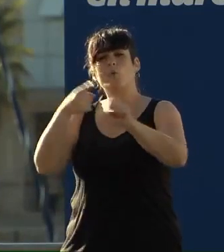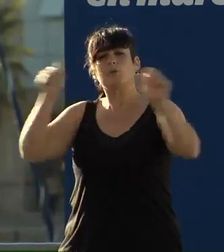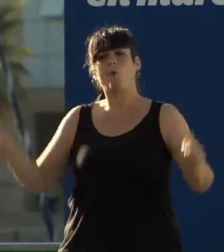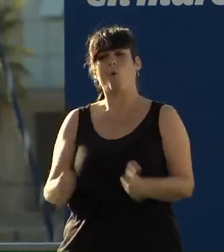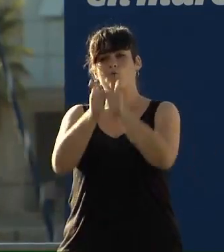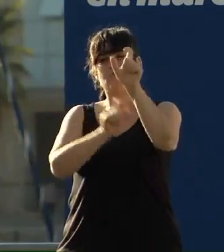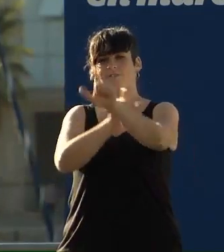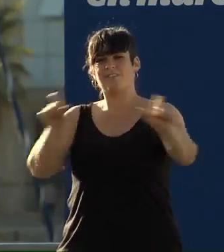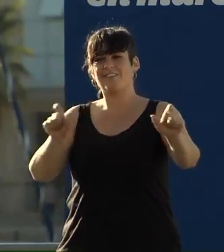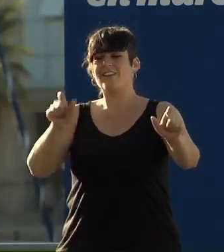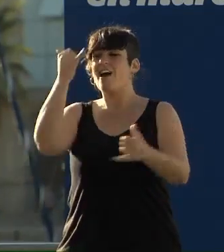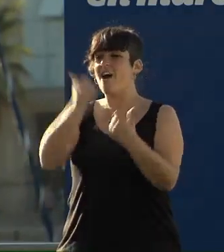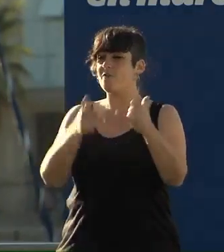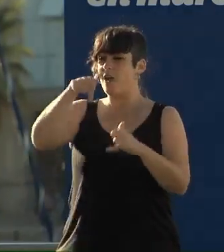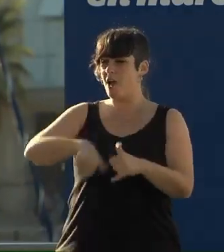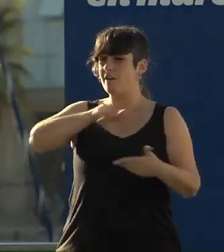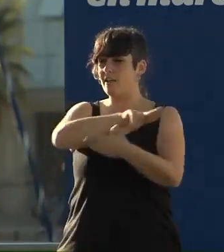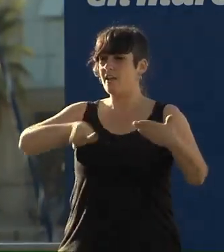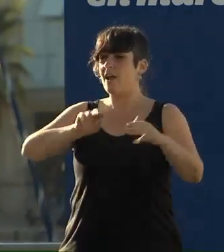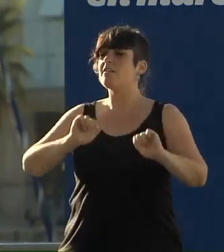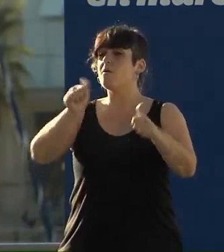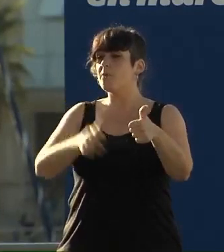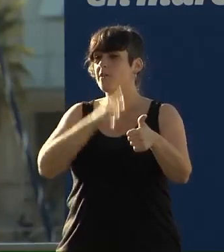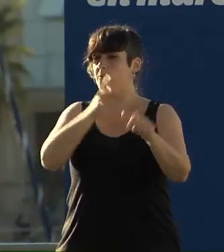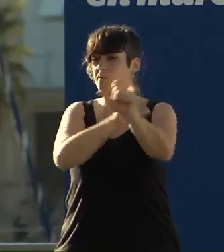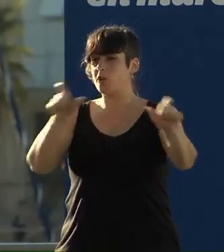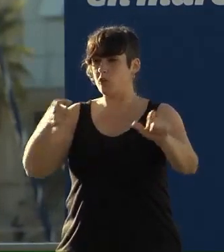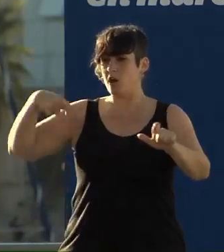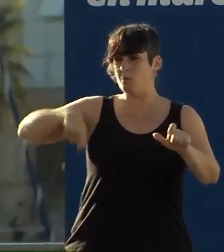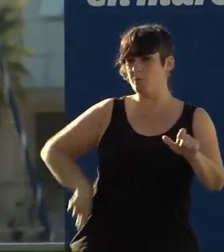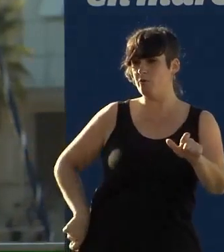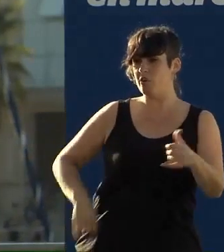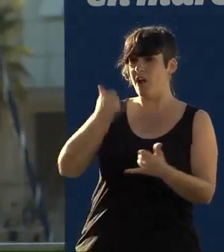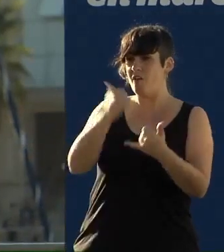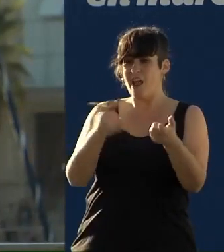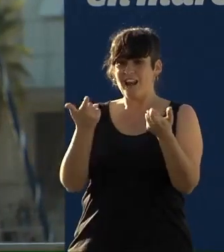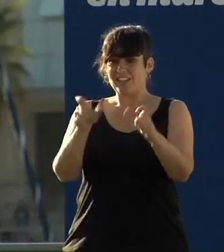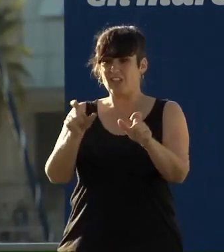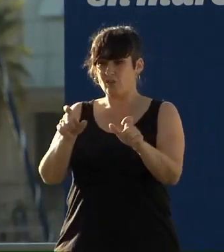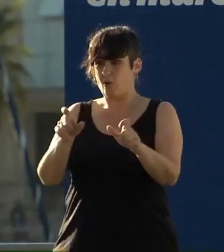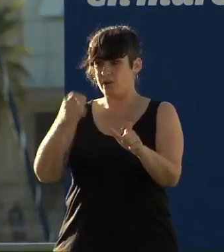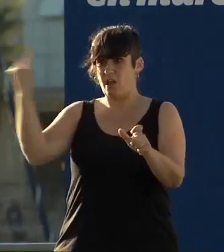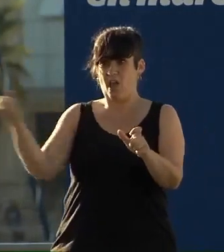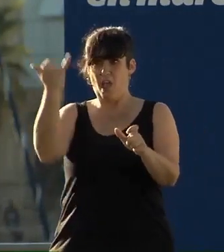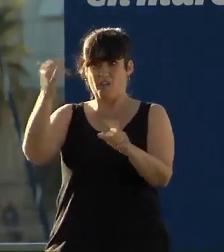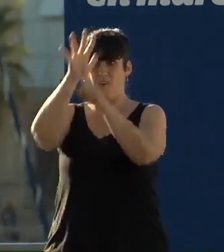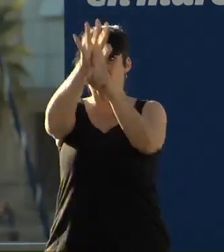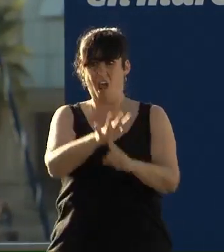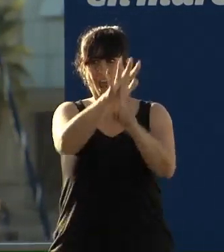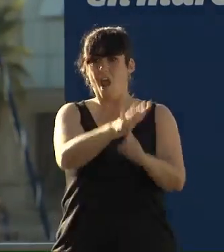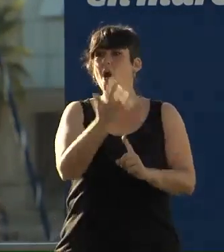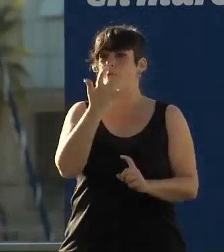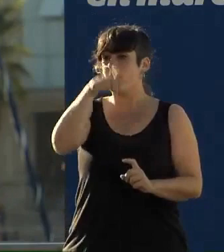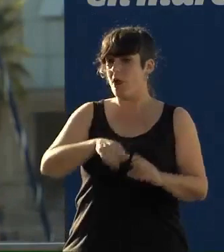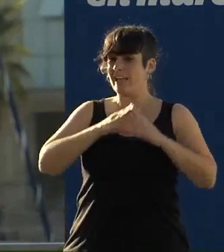en Galiza coas loitas dos traballadores e traballadoras que defendían os sectores que os empresarios defendían ou botaban abaixo. O naval leva 30